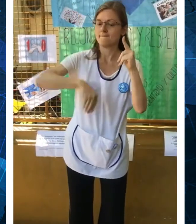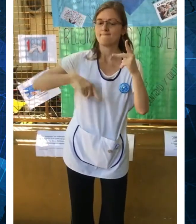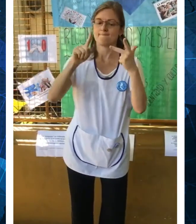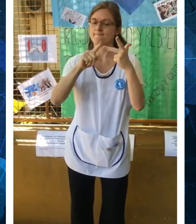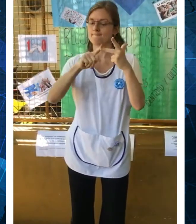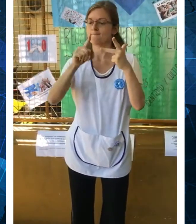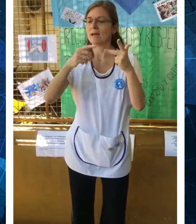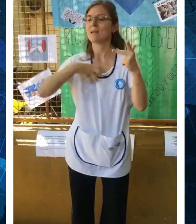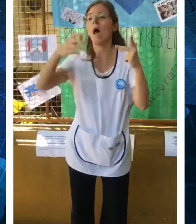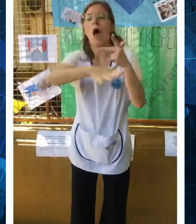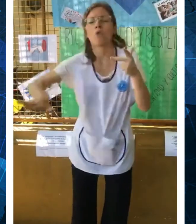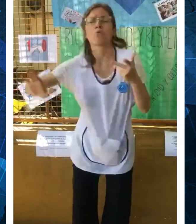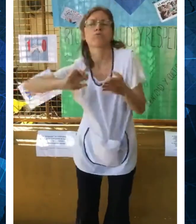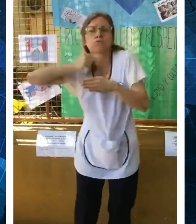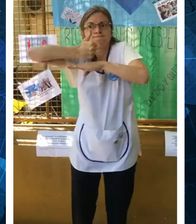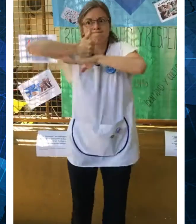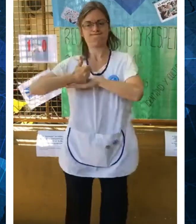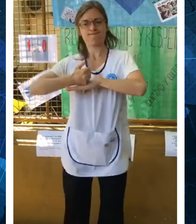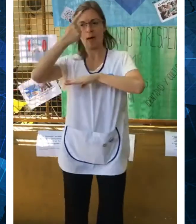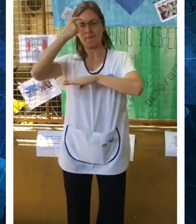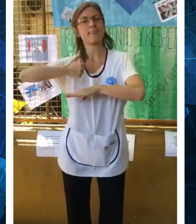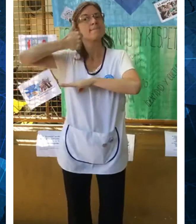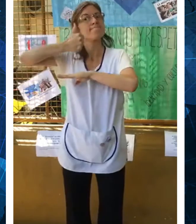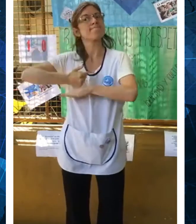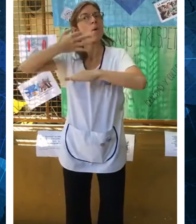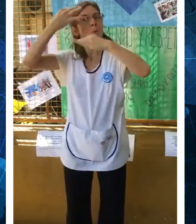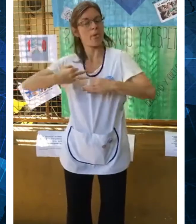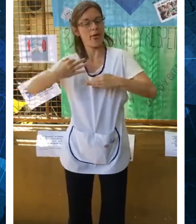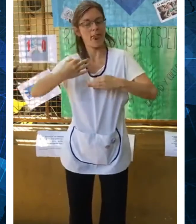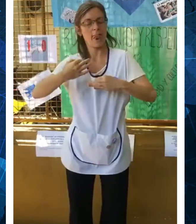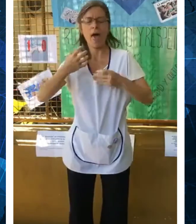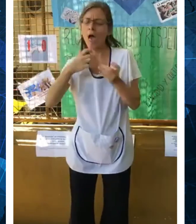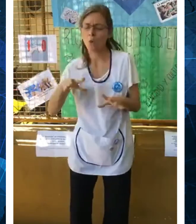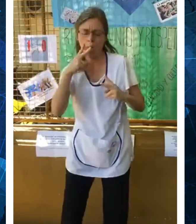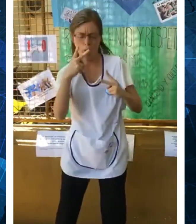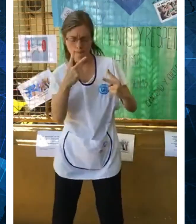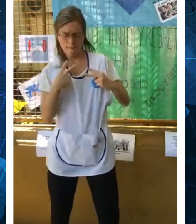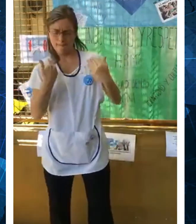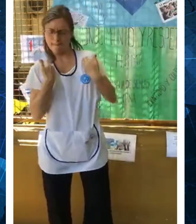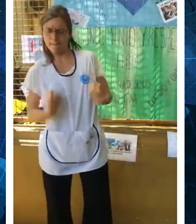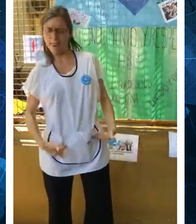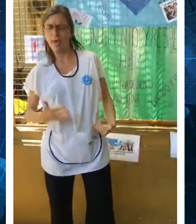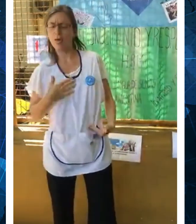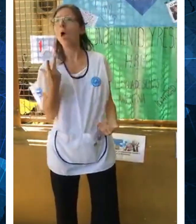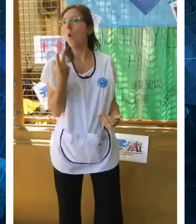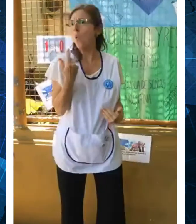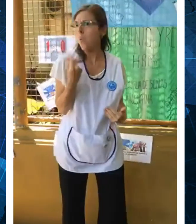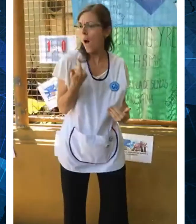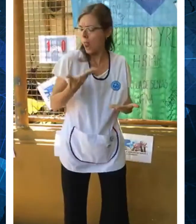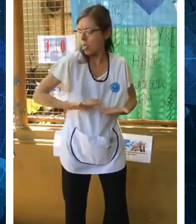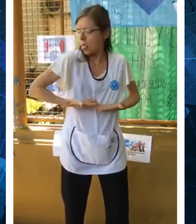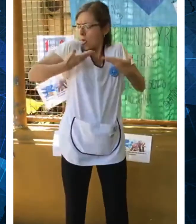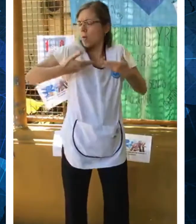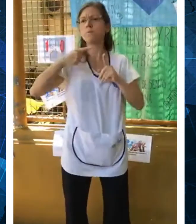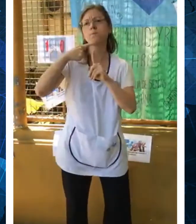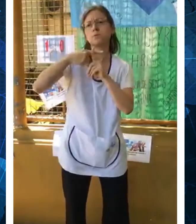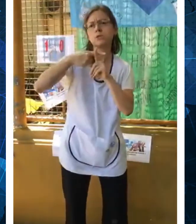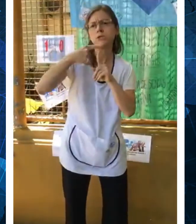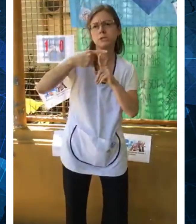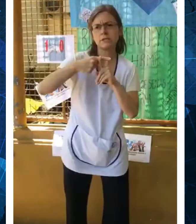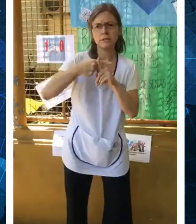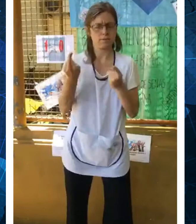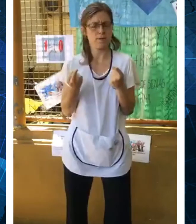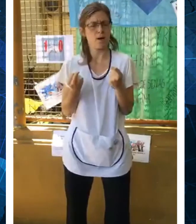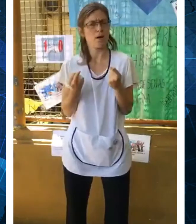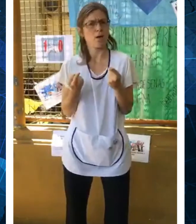basamos en el diseño curricular y también en la participación activa y constructiva del niño como sujeto de construcción